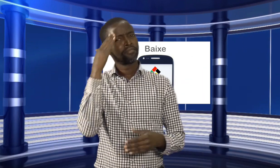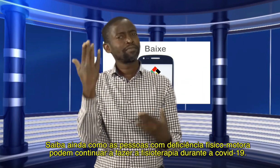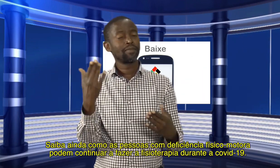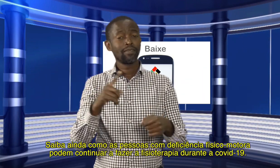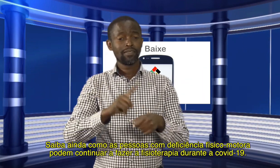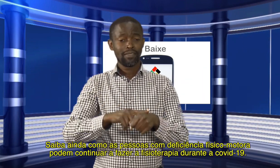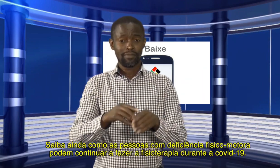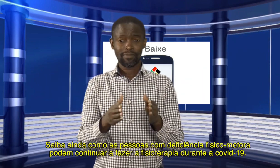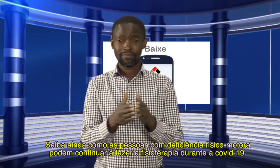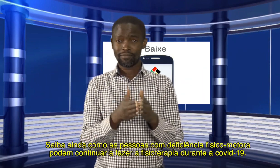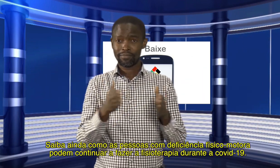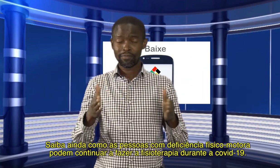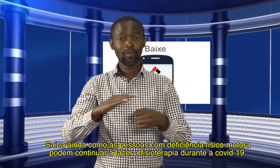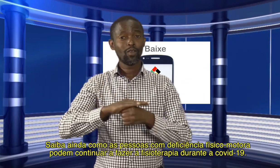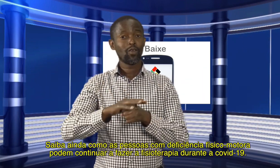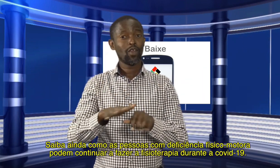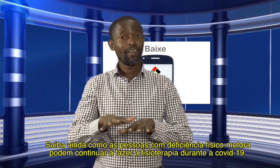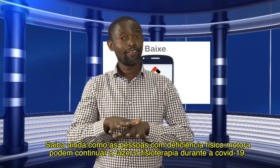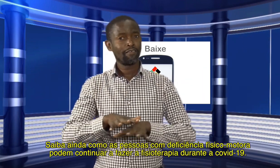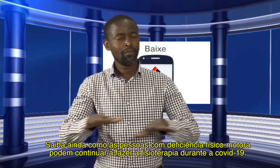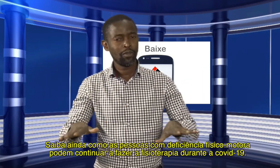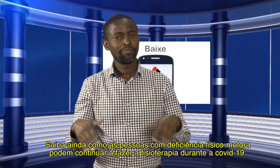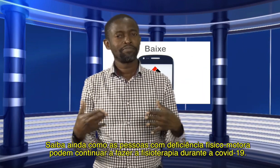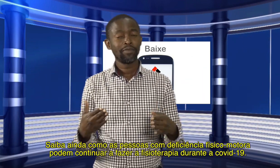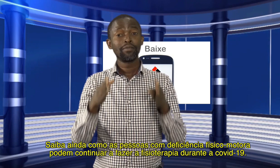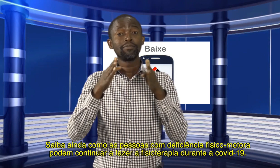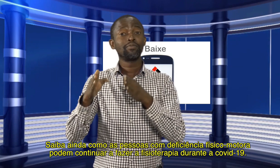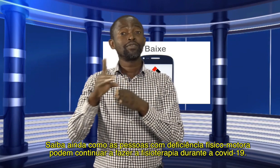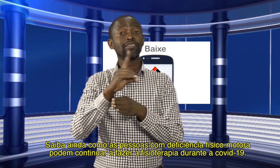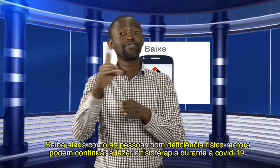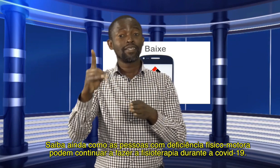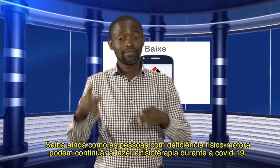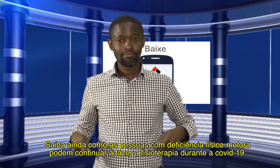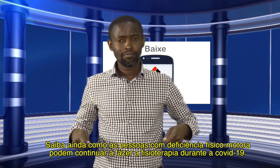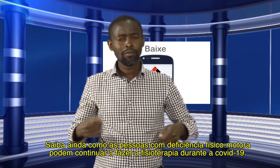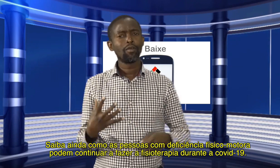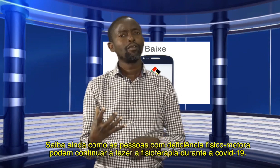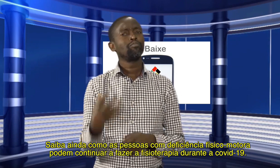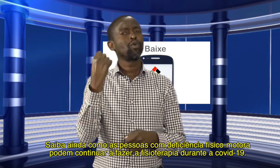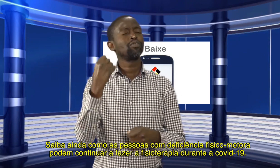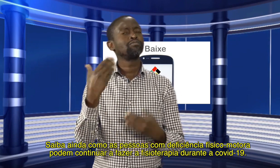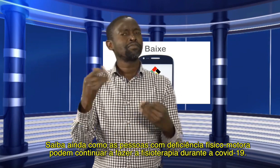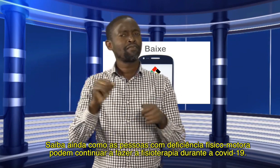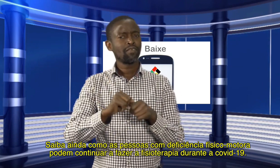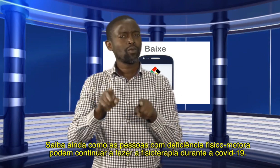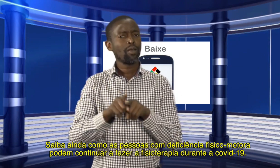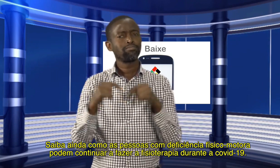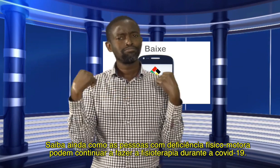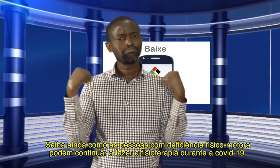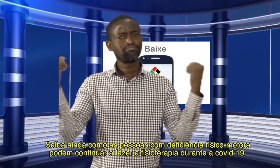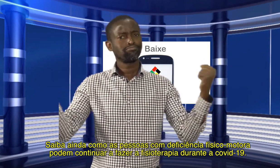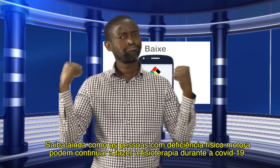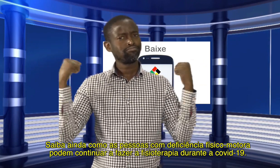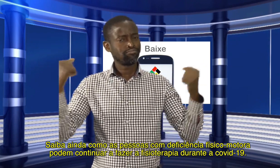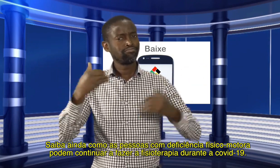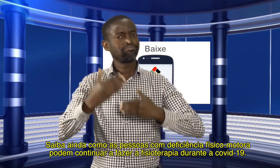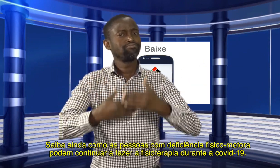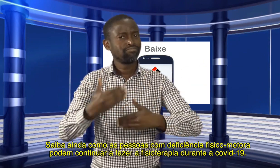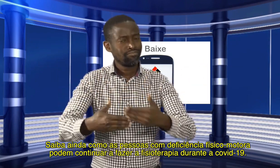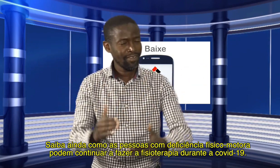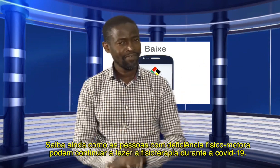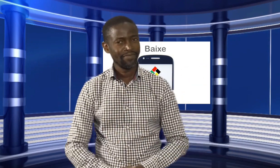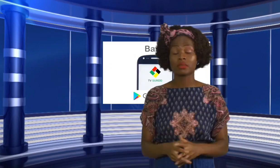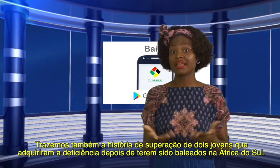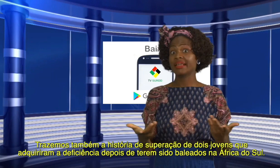Saiba ainda como as pessoas com deficiência fisicomotora podem continuar a fazer fisioterapia durante a